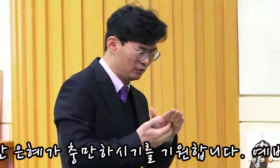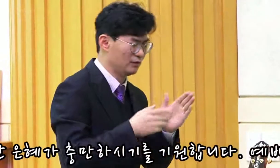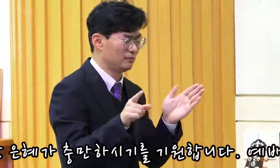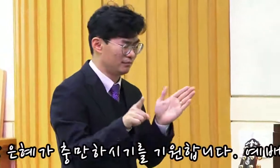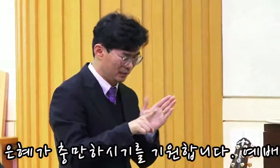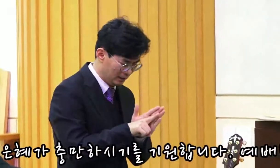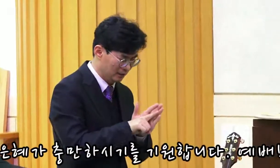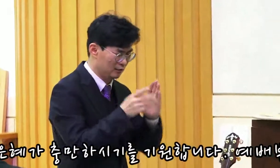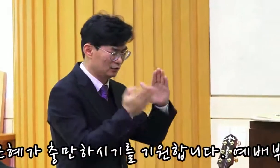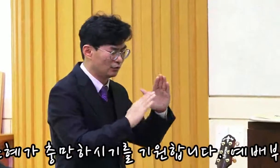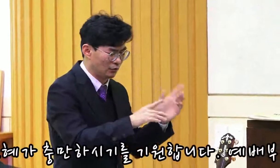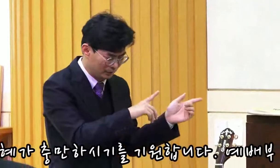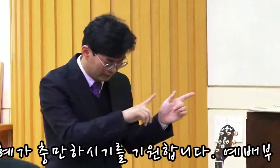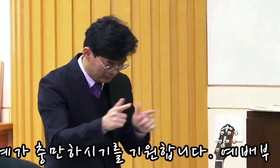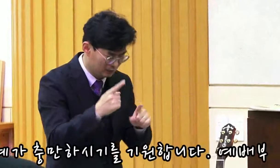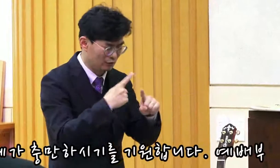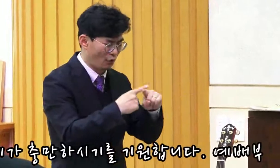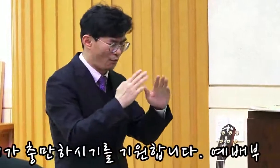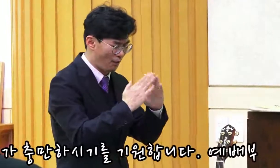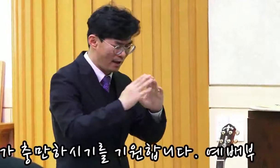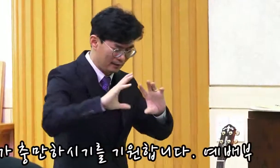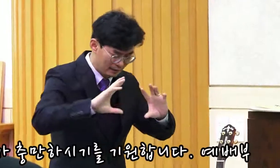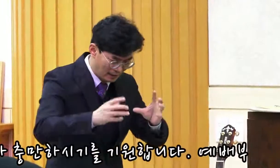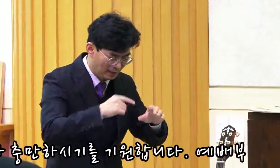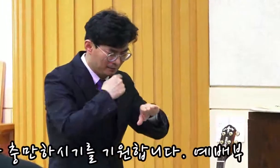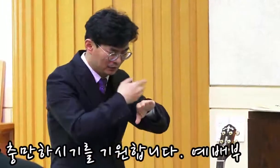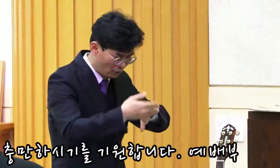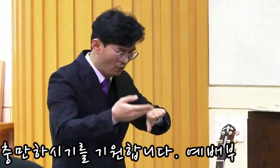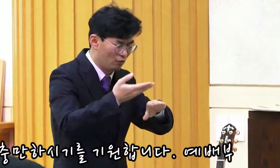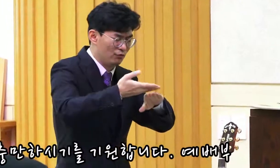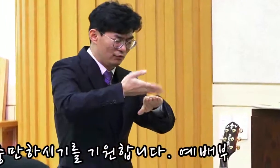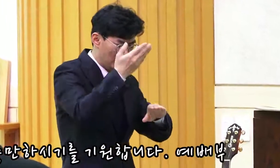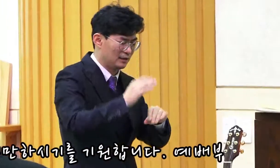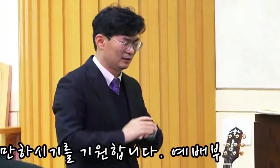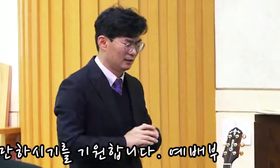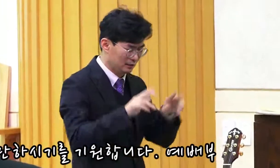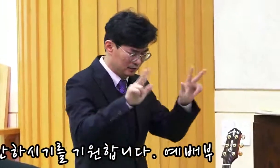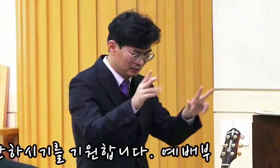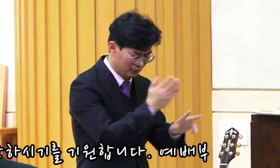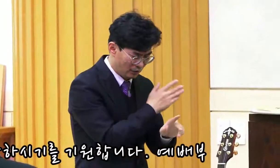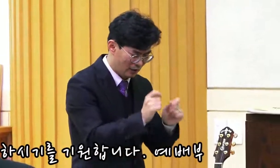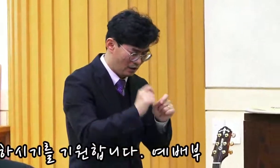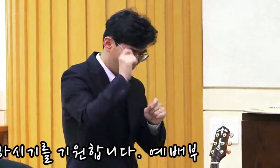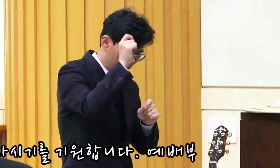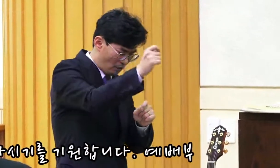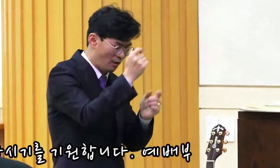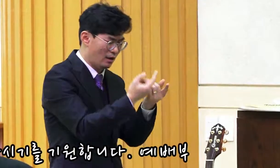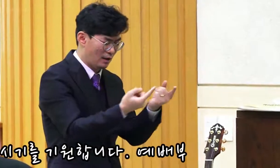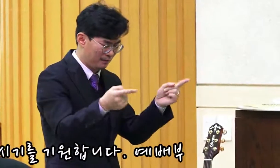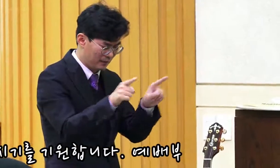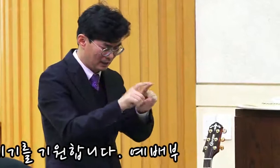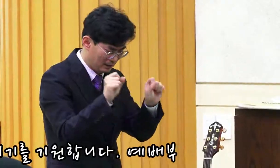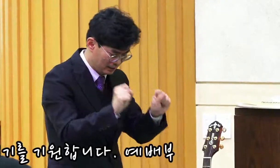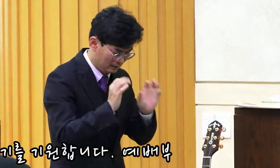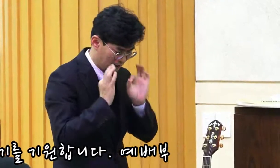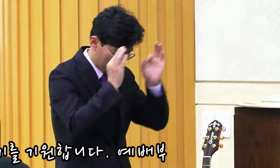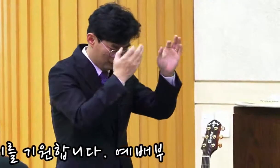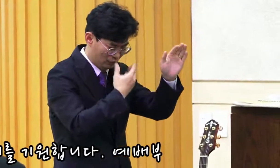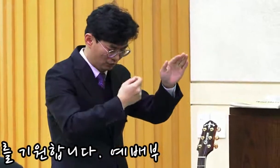이 땅의 교회들과 이 나라와 민족과 세계 열방 위에 지금부터 영원토록 함께 계시기를